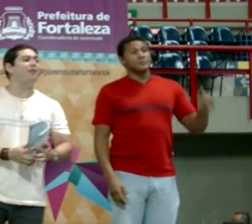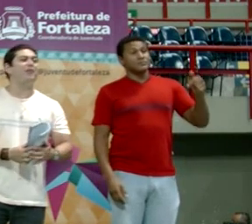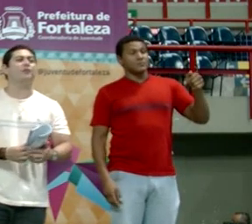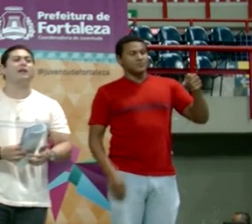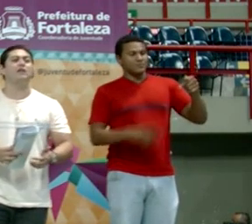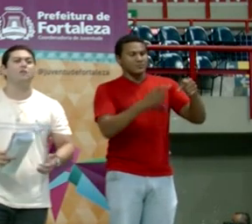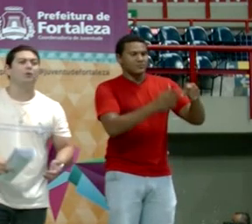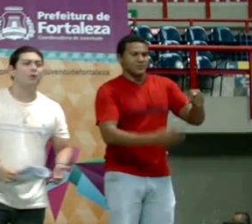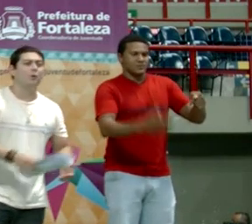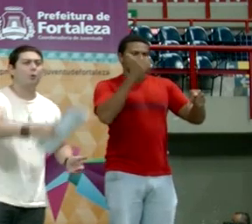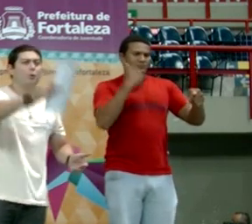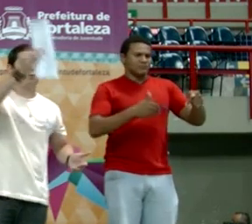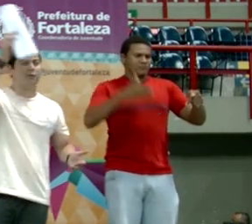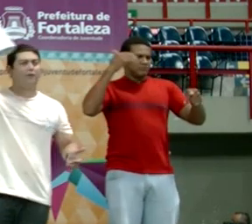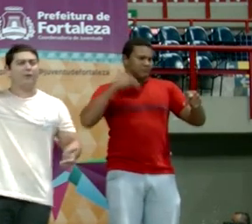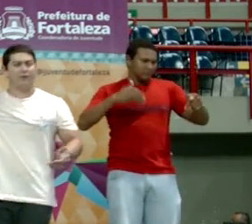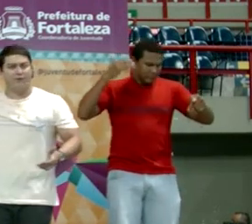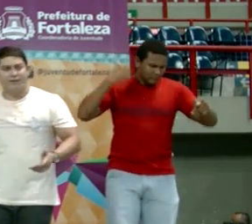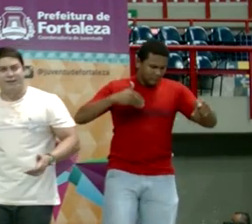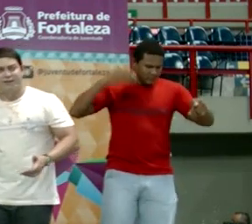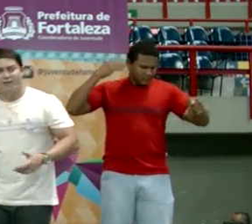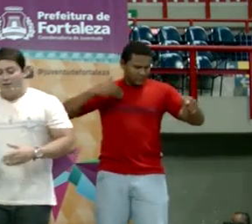voltar lá para o feudalismo.